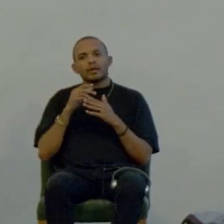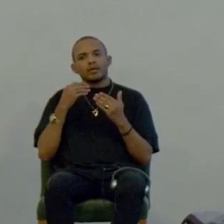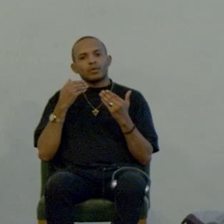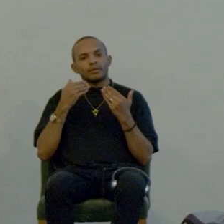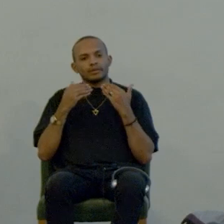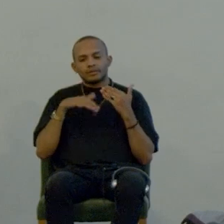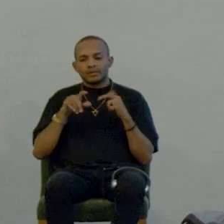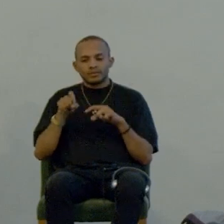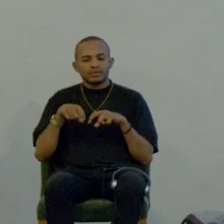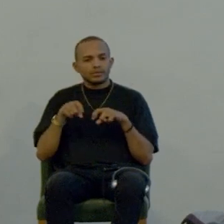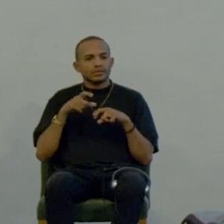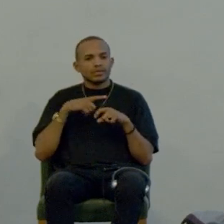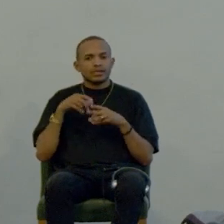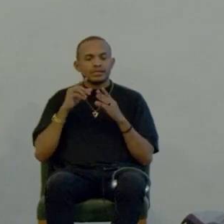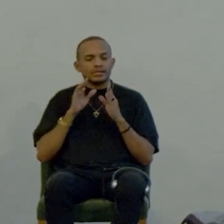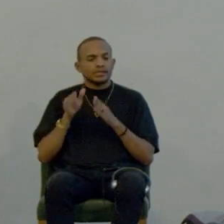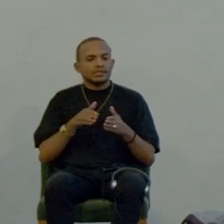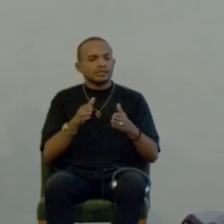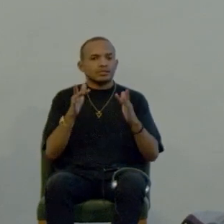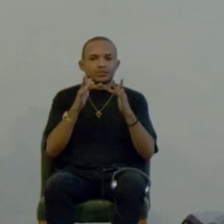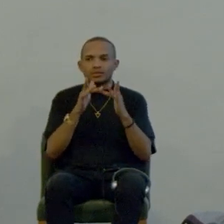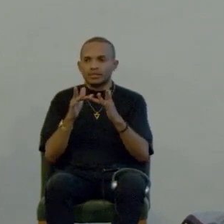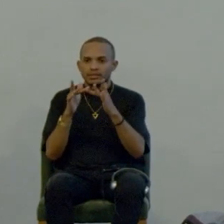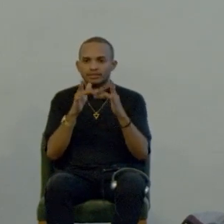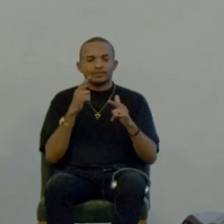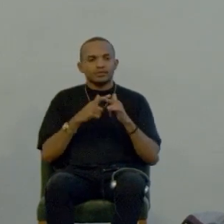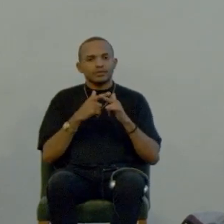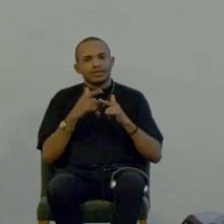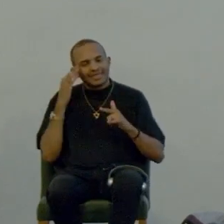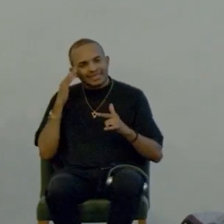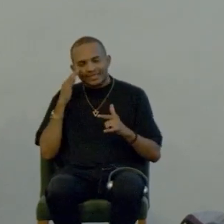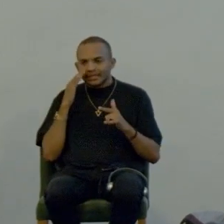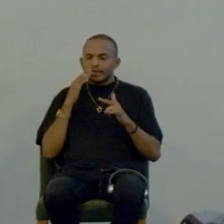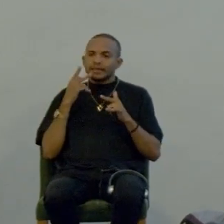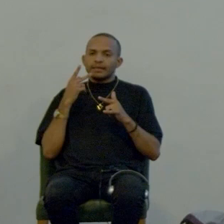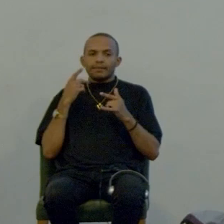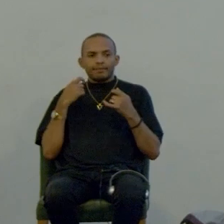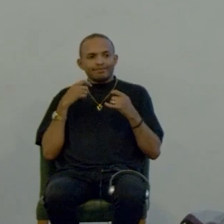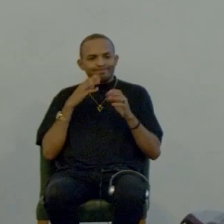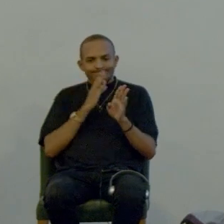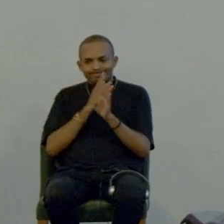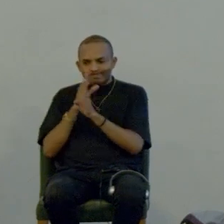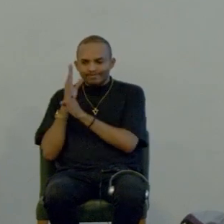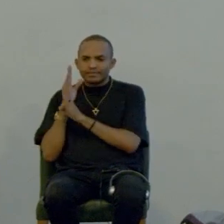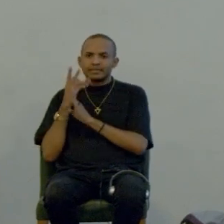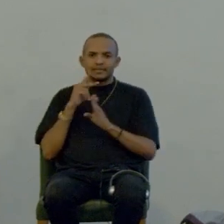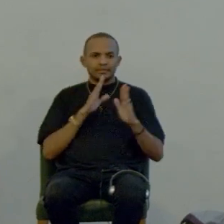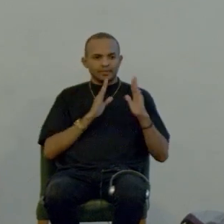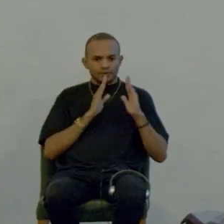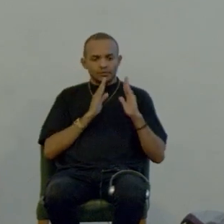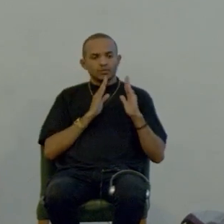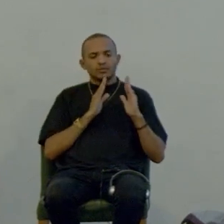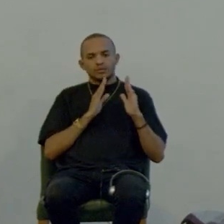mais do que os sítios, são essas estradas que conectam eles. Porque eu acho que para entender esses assentamentos dessa região nessa época,